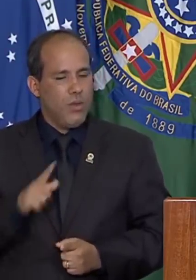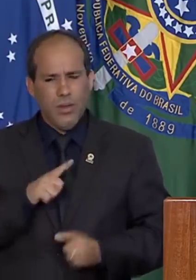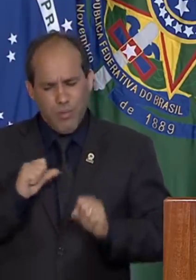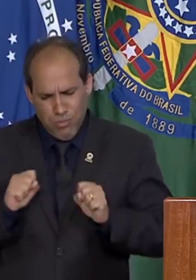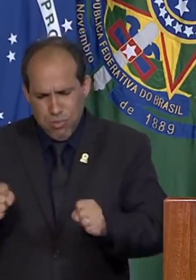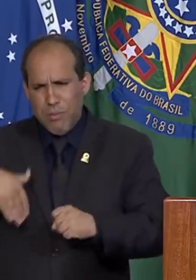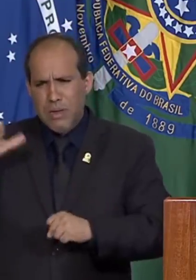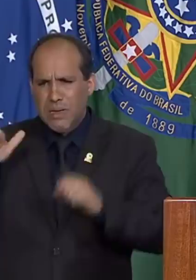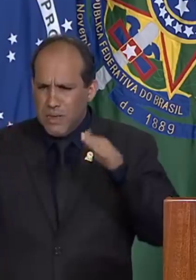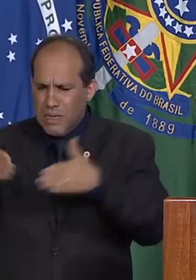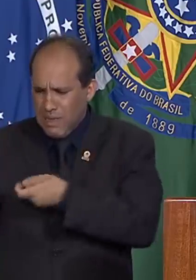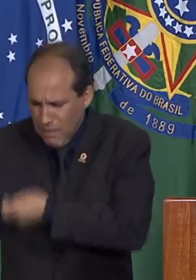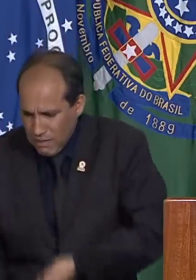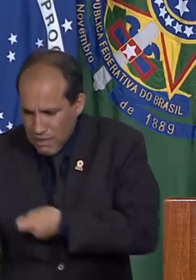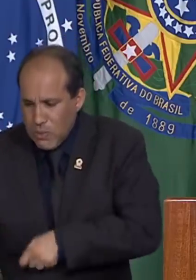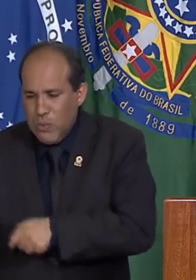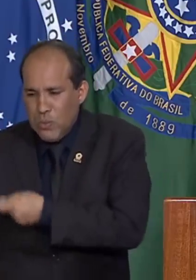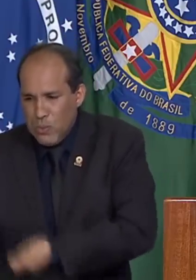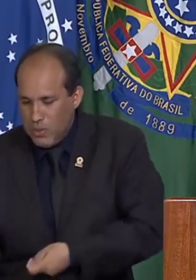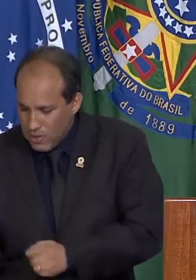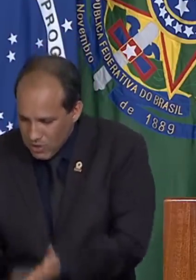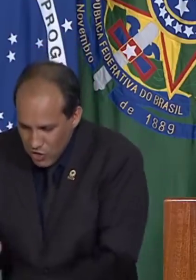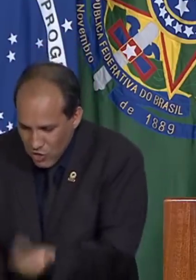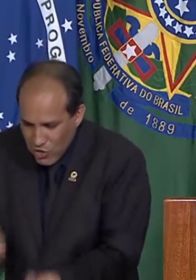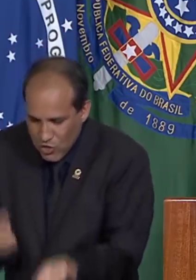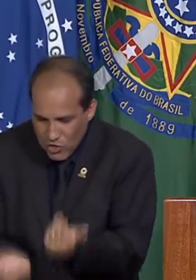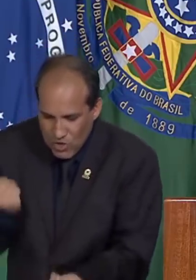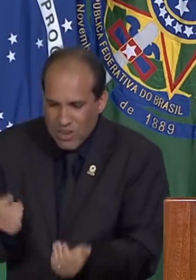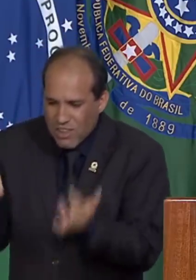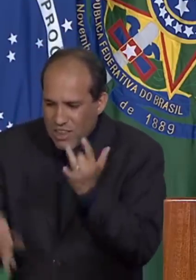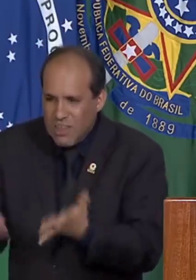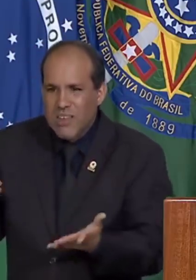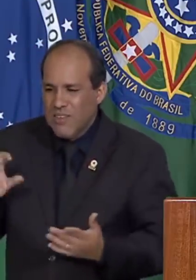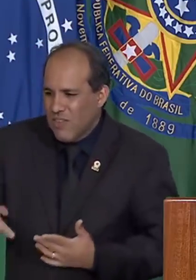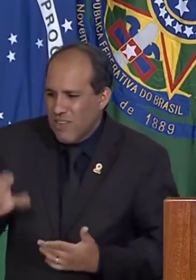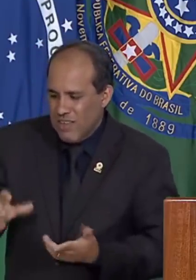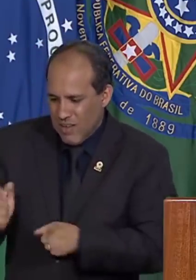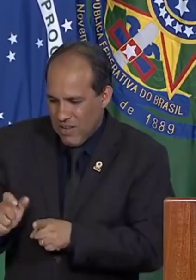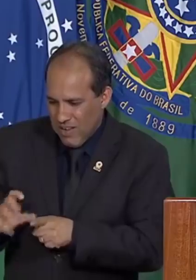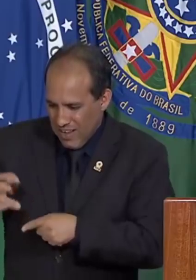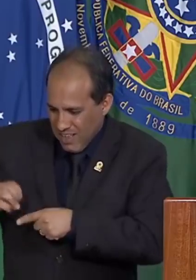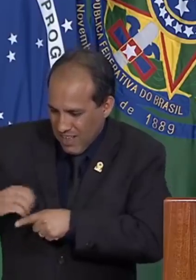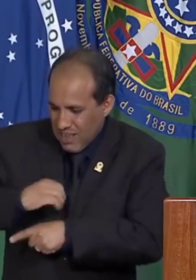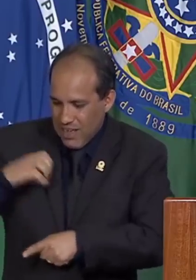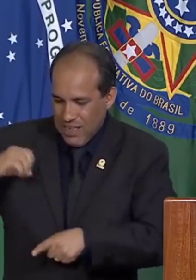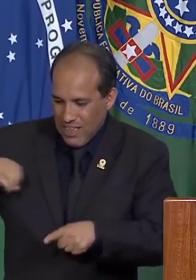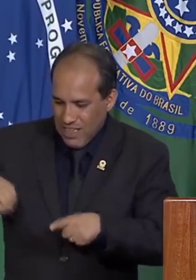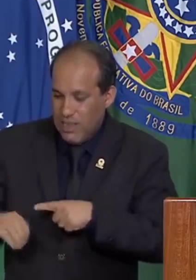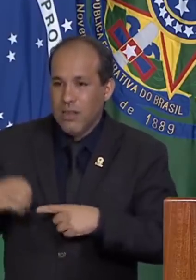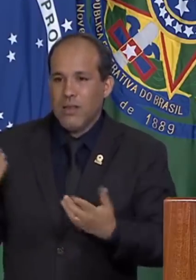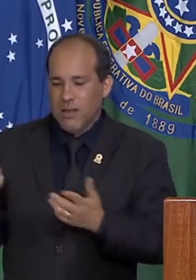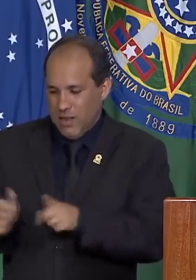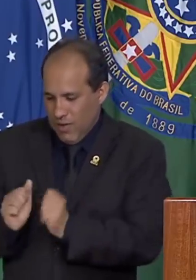empenhei muito no cabo de enxada para tirar o remanescente de praga que pegava no pé do arroz ali. Mas